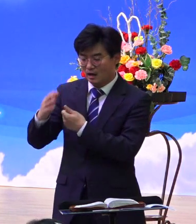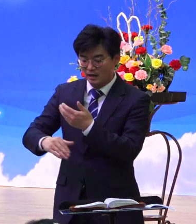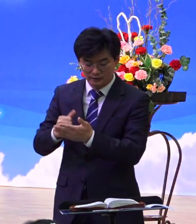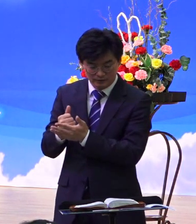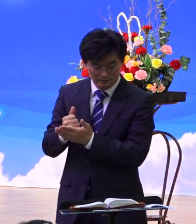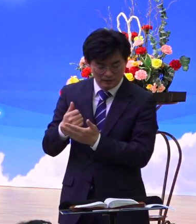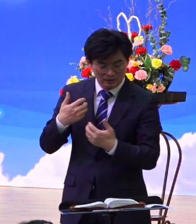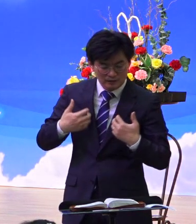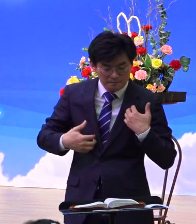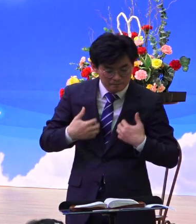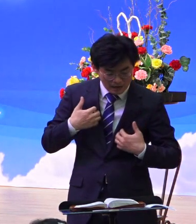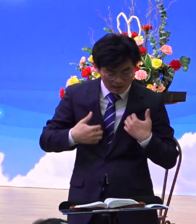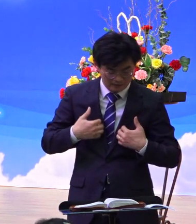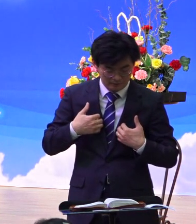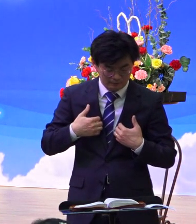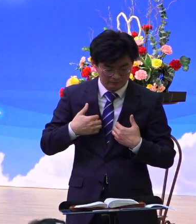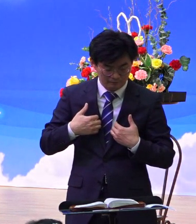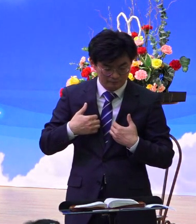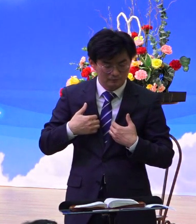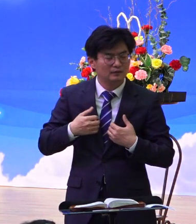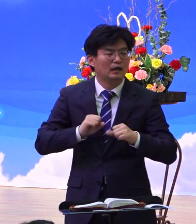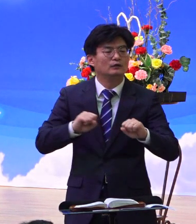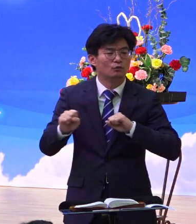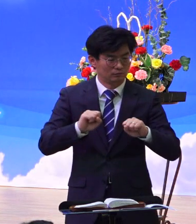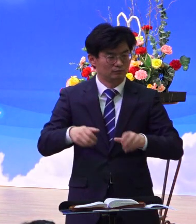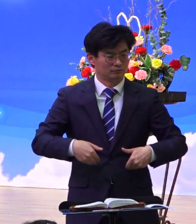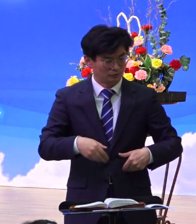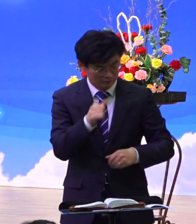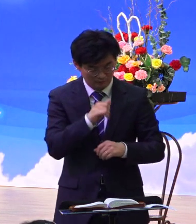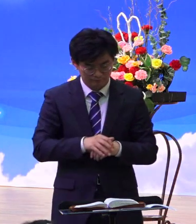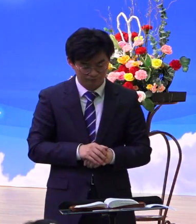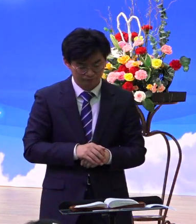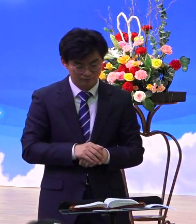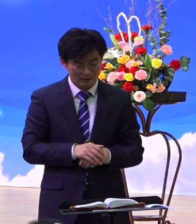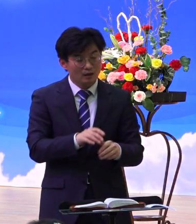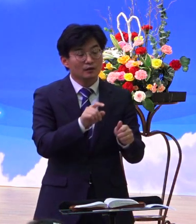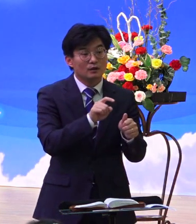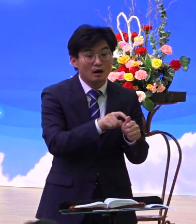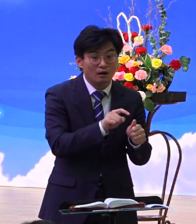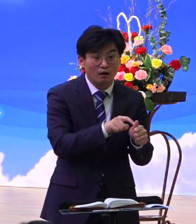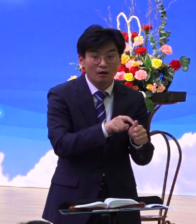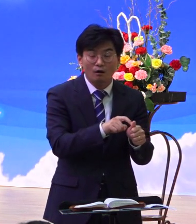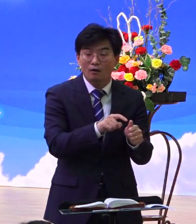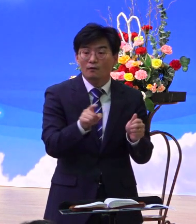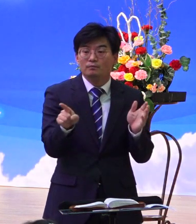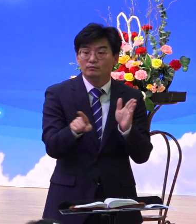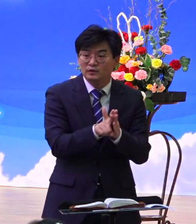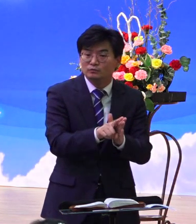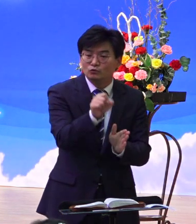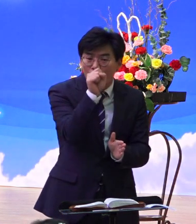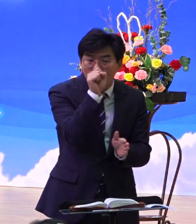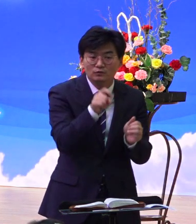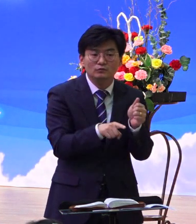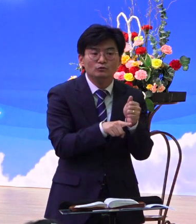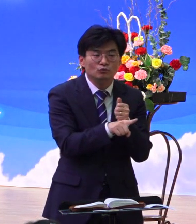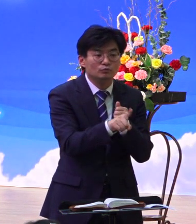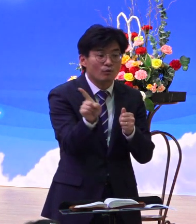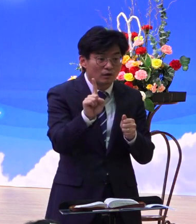원하실 겁니다. 그러면 먼저 디모데가 어떻게 그렇게 하나님이 기뻐하시는 믿음의 사람이